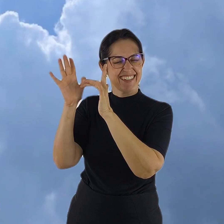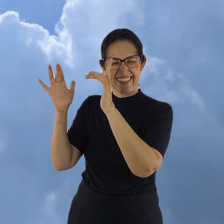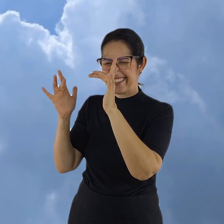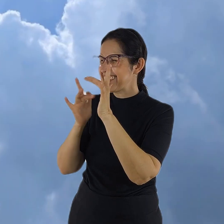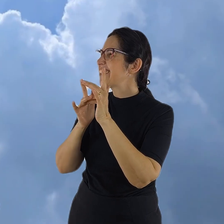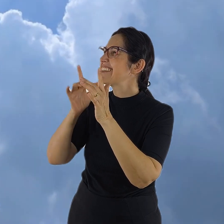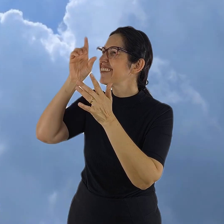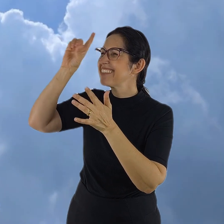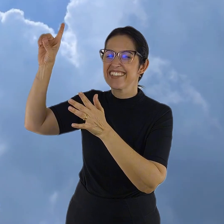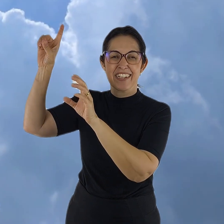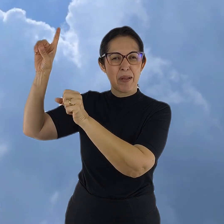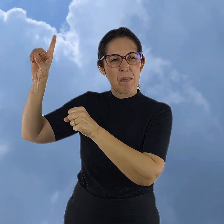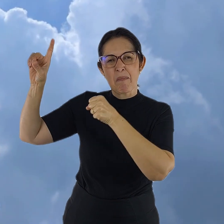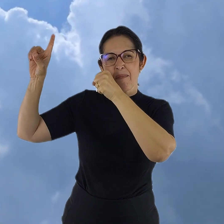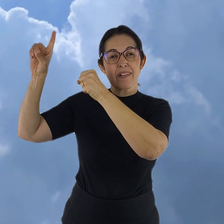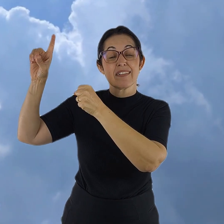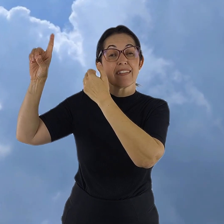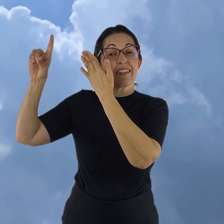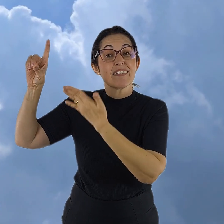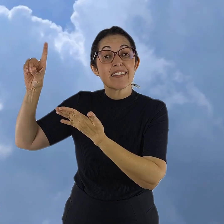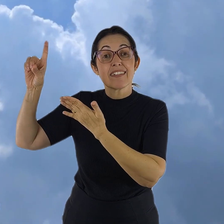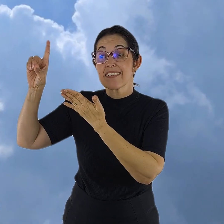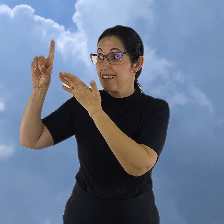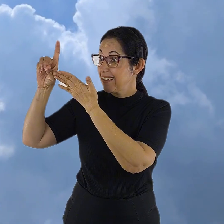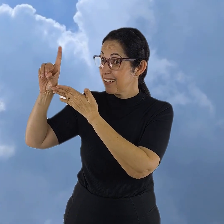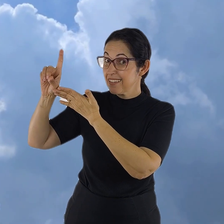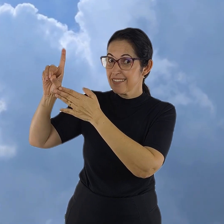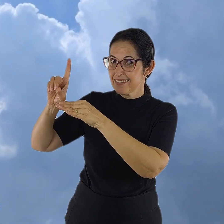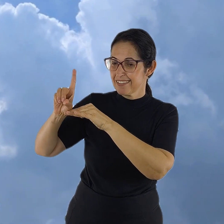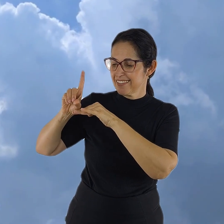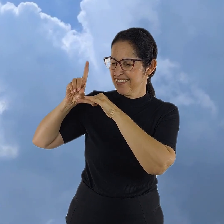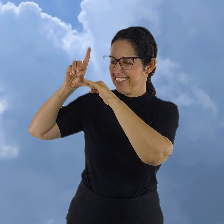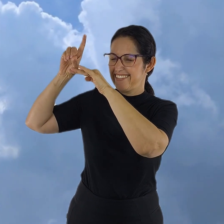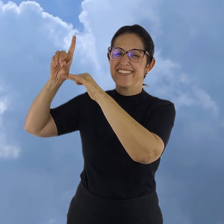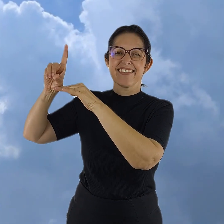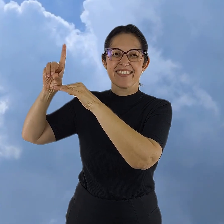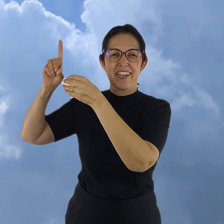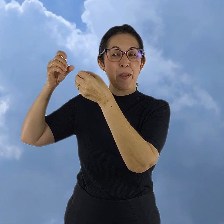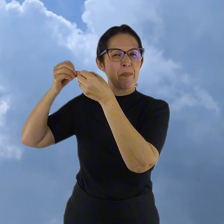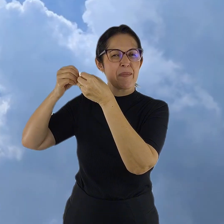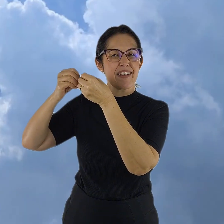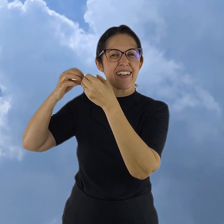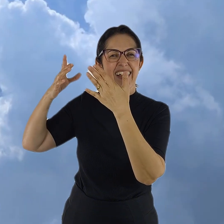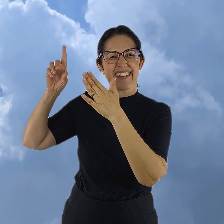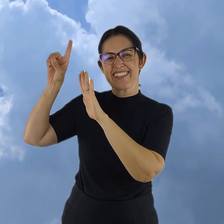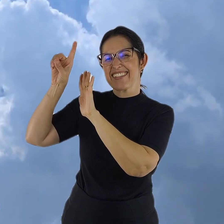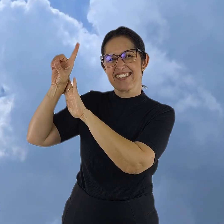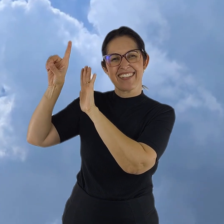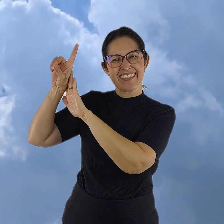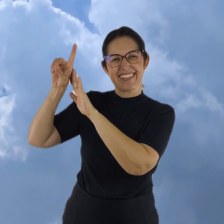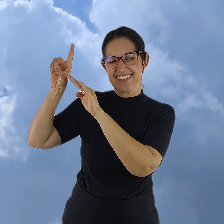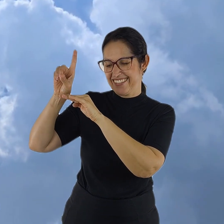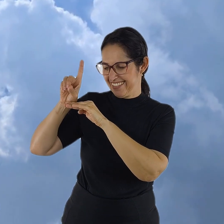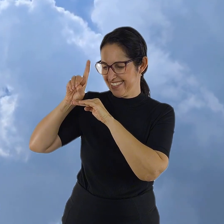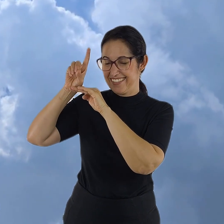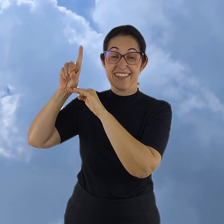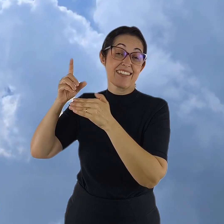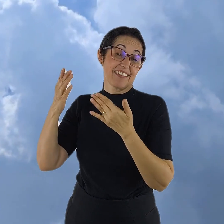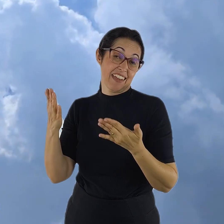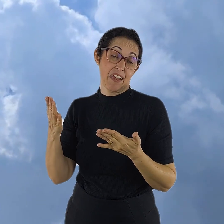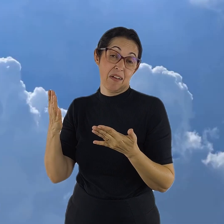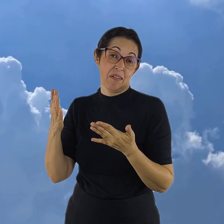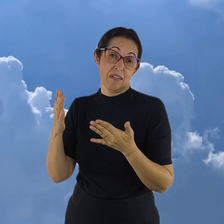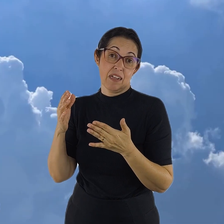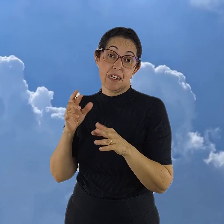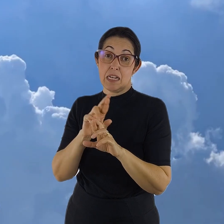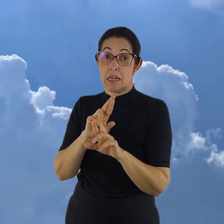mortos, abre os olhos dos cegos, transforma os homens, porque o Senhor é o Senhor, Deus é Deus. Então